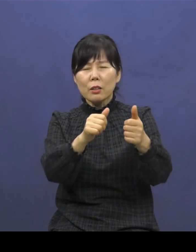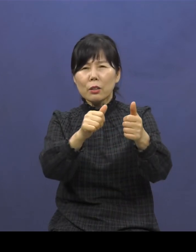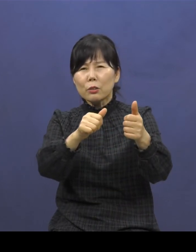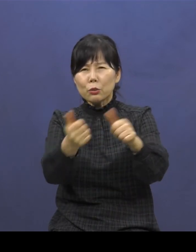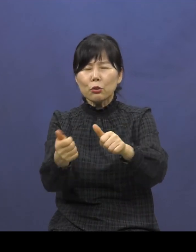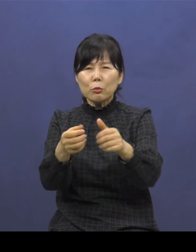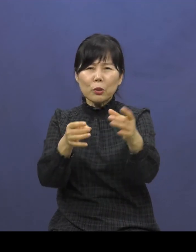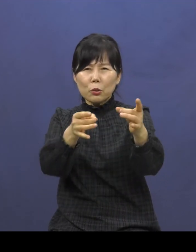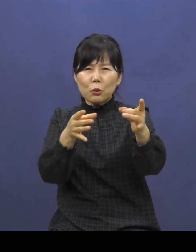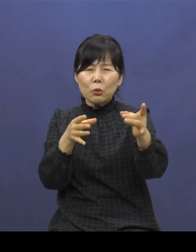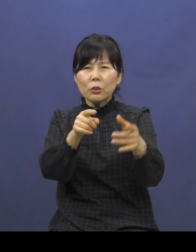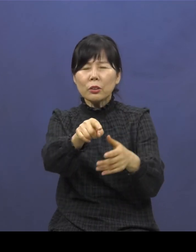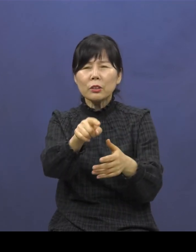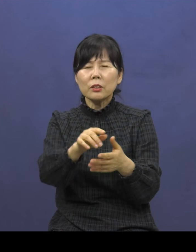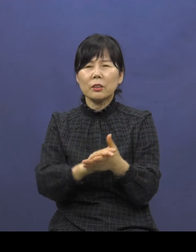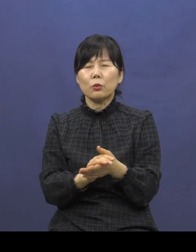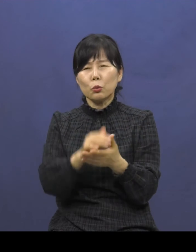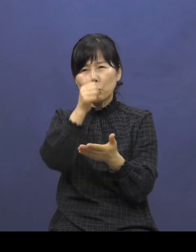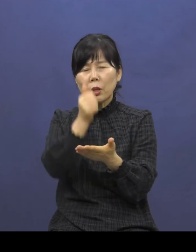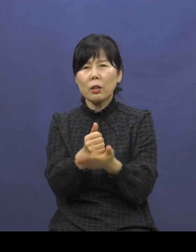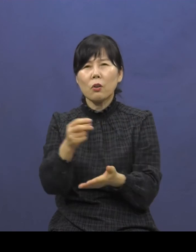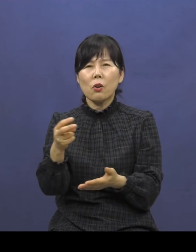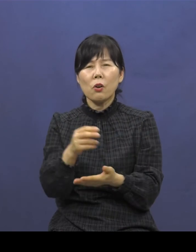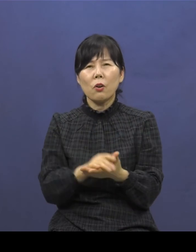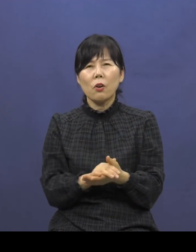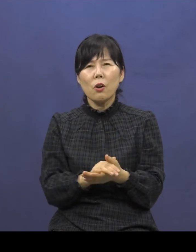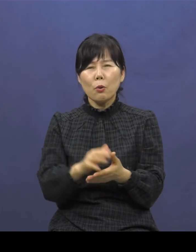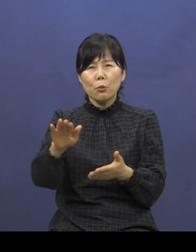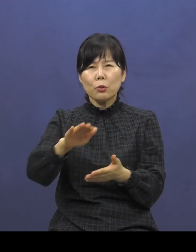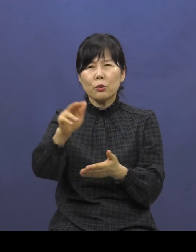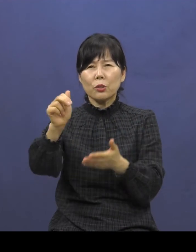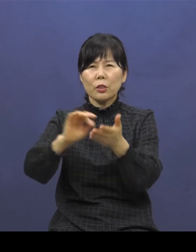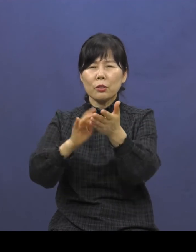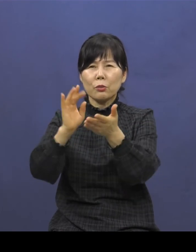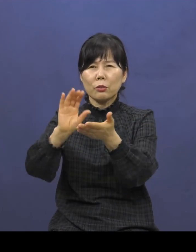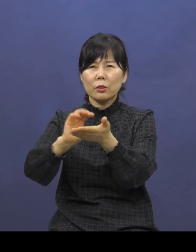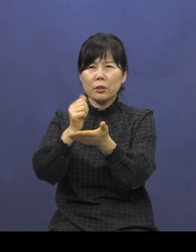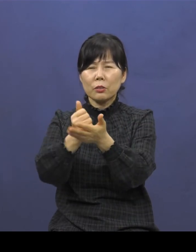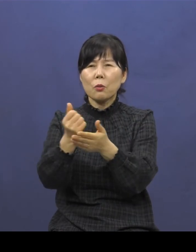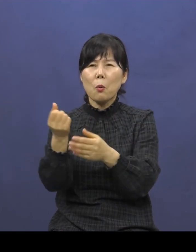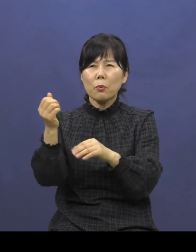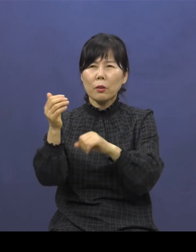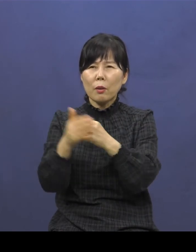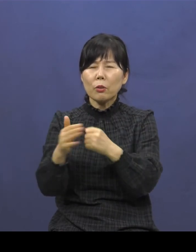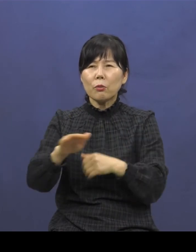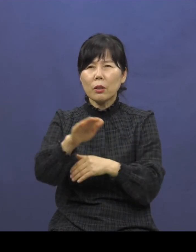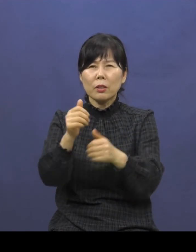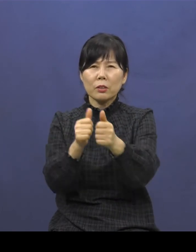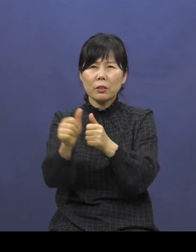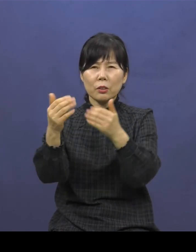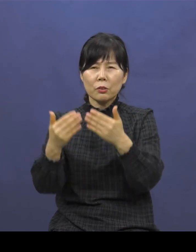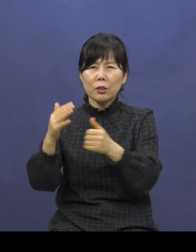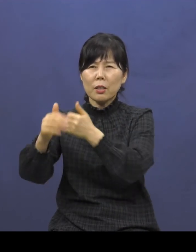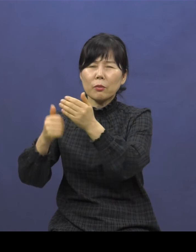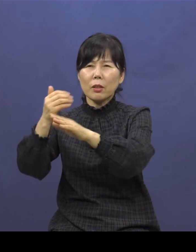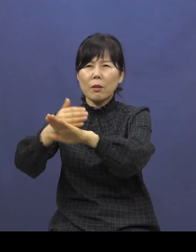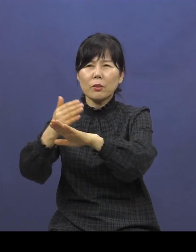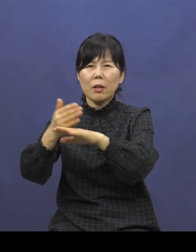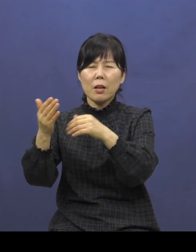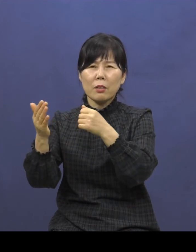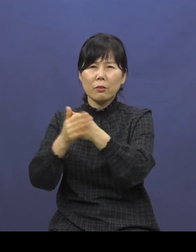있느냐? 사망이 쏘는 것은 죄요, 죄의 권능은 율법이라. 우리 주 예수 그리스도로 말미암아 우리에게 승리를